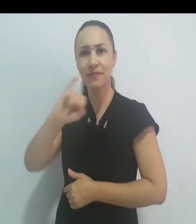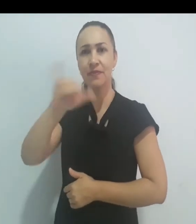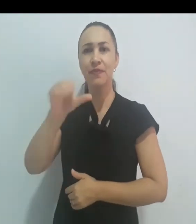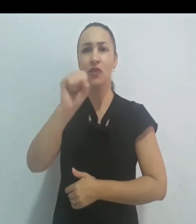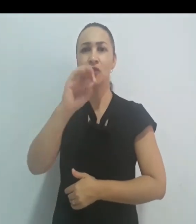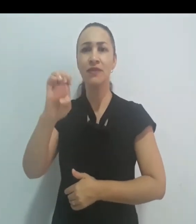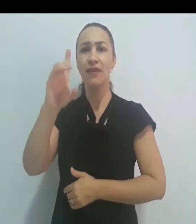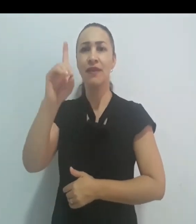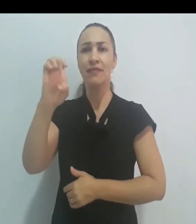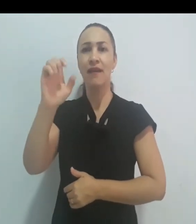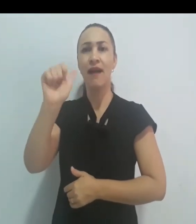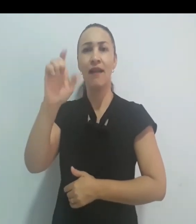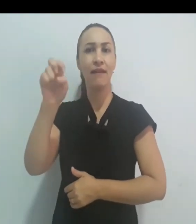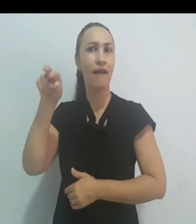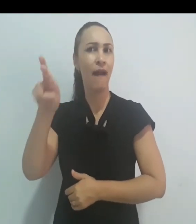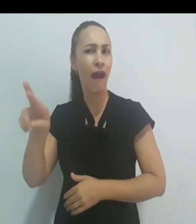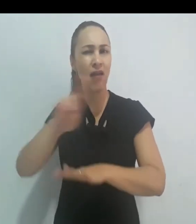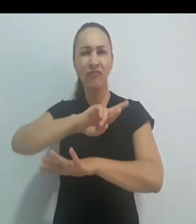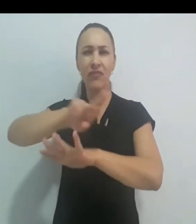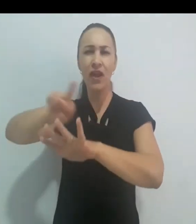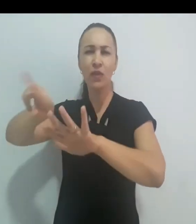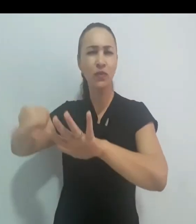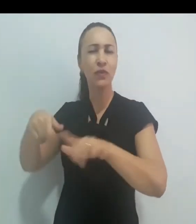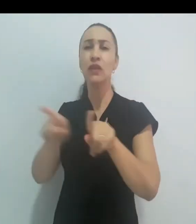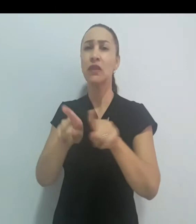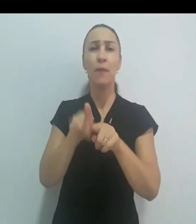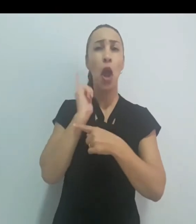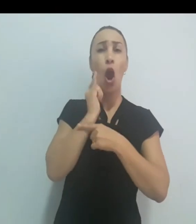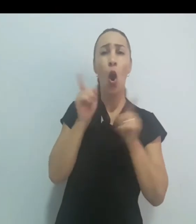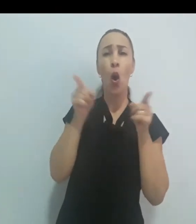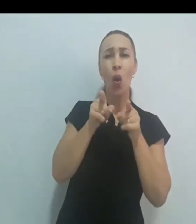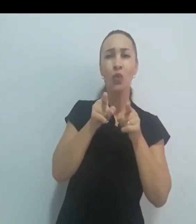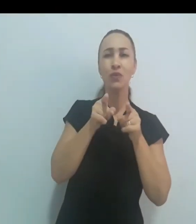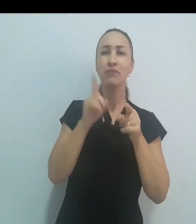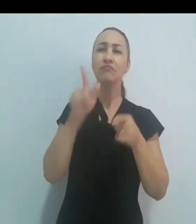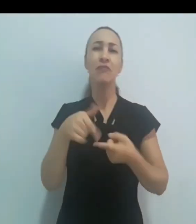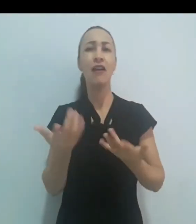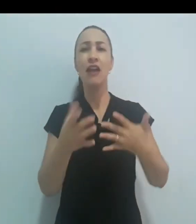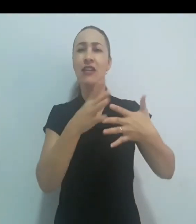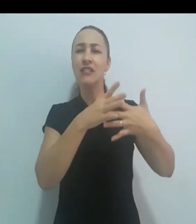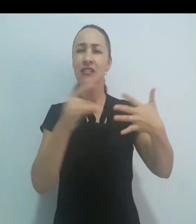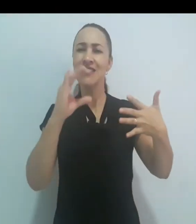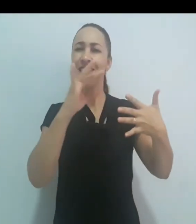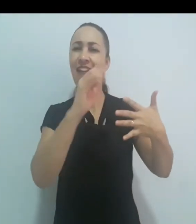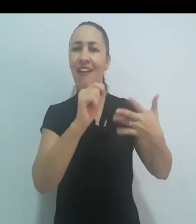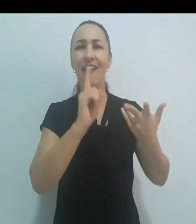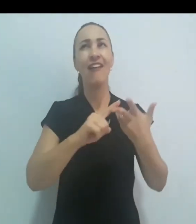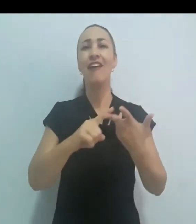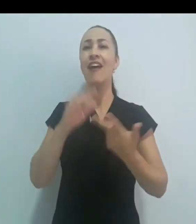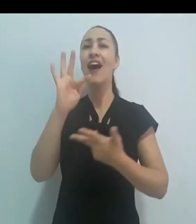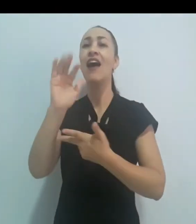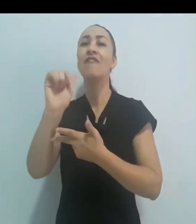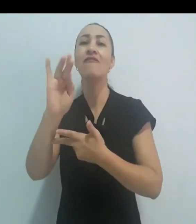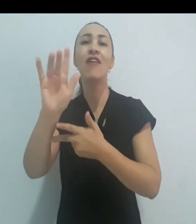de Alencar, entre outros, né? Os contos, por exemplo, da Cinderela, né? As